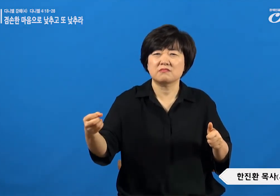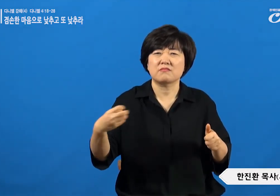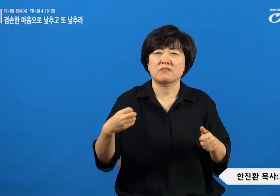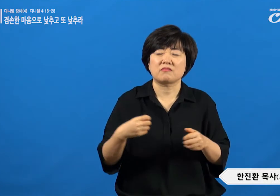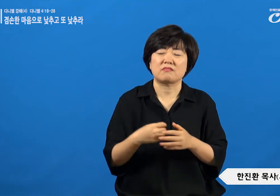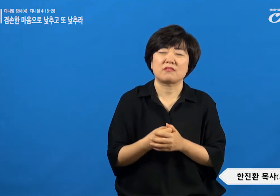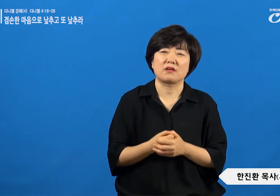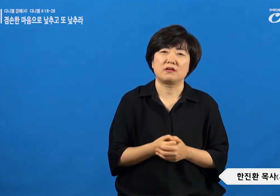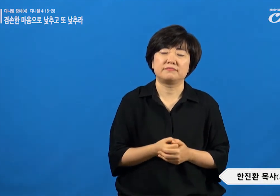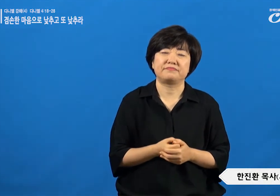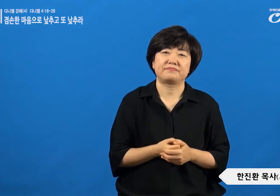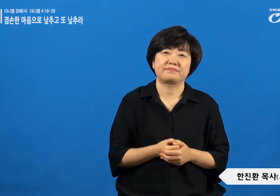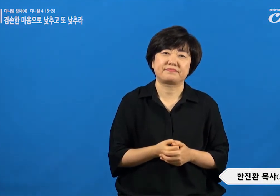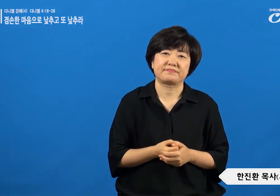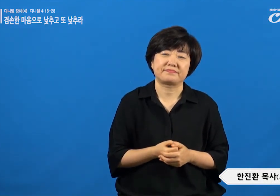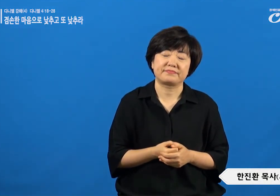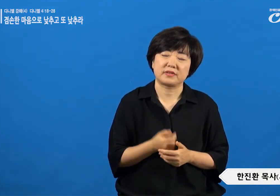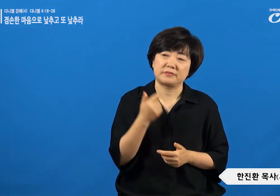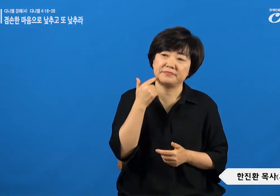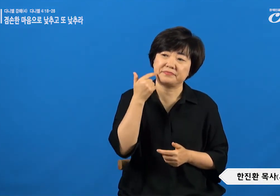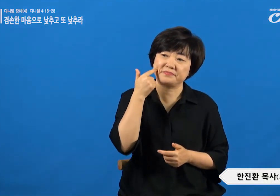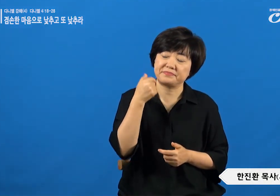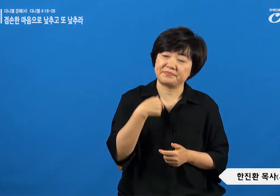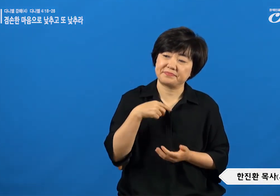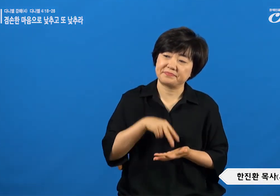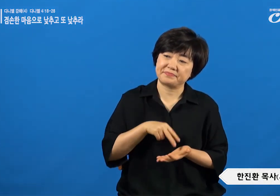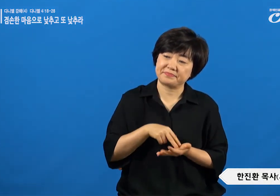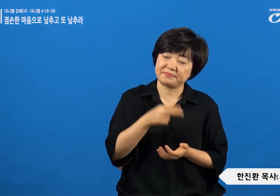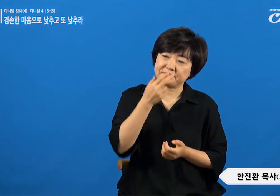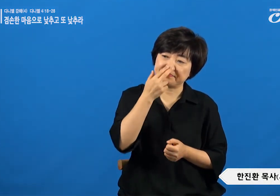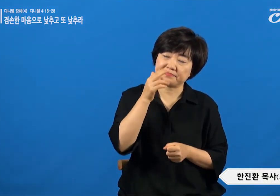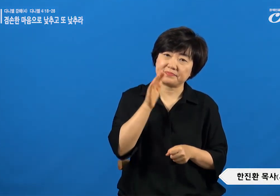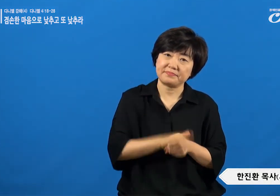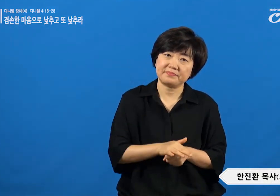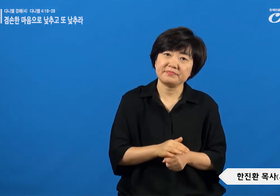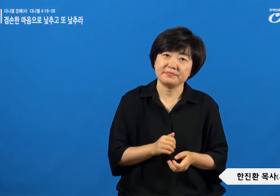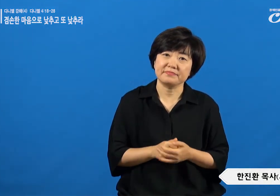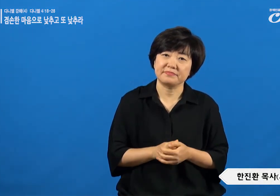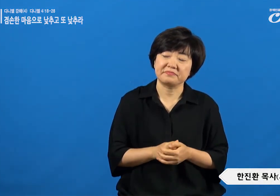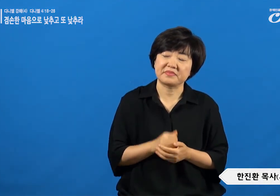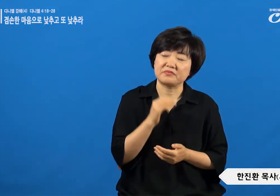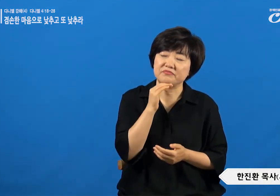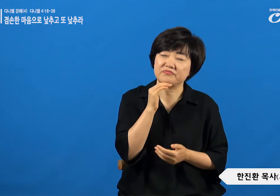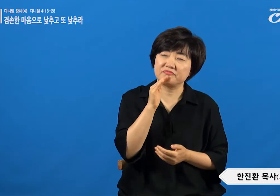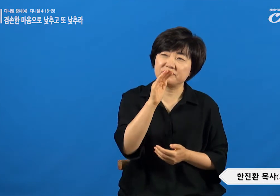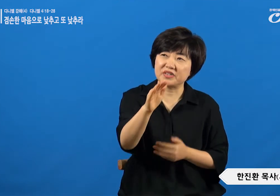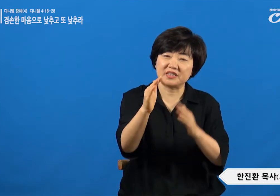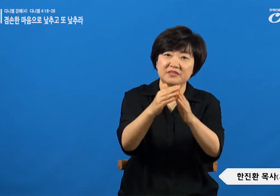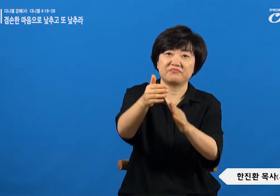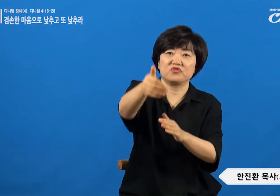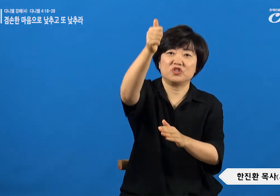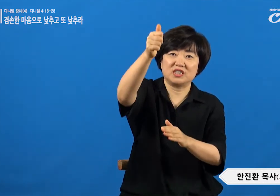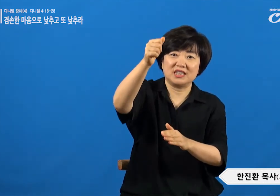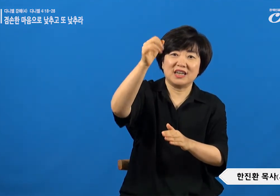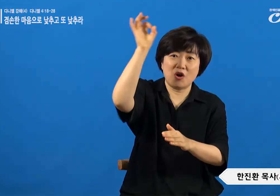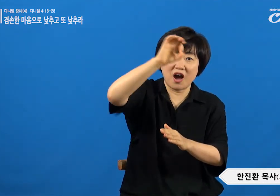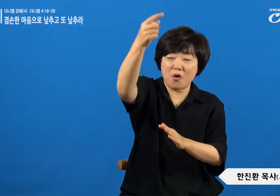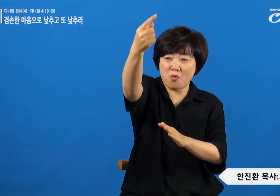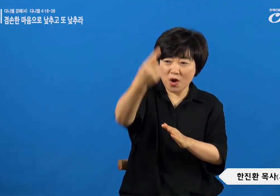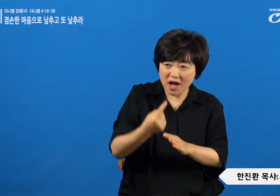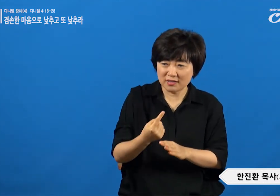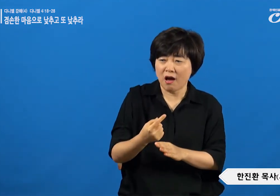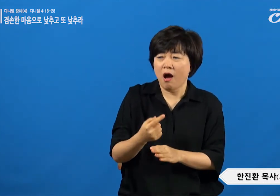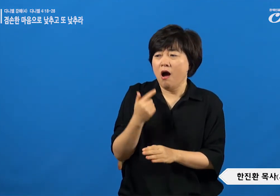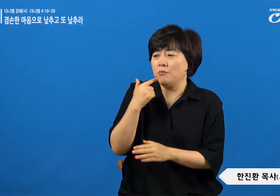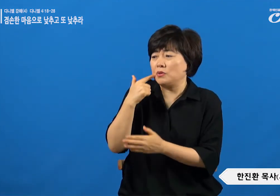전화를 하고 야단입니다. 목사님이 어이가 없더랍니다. 잠시 후에 집주인이 달려나와서